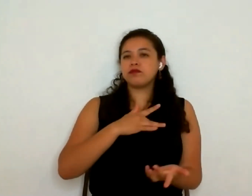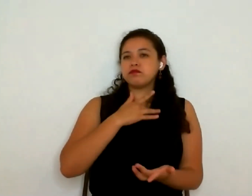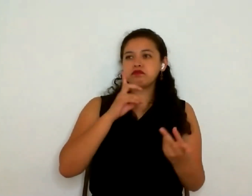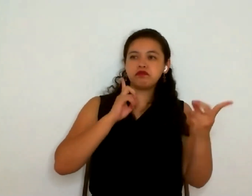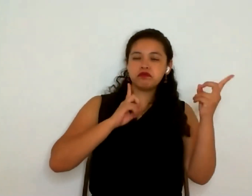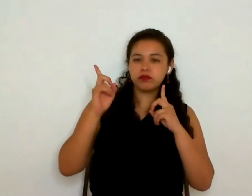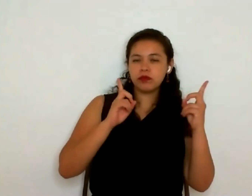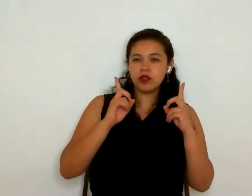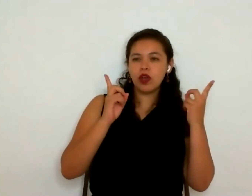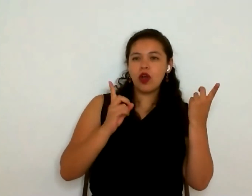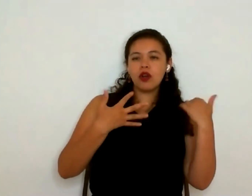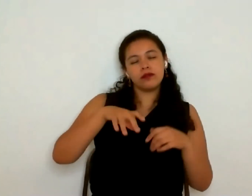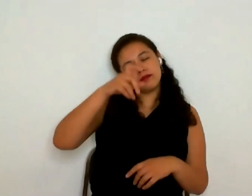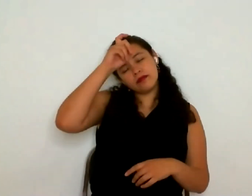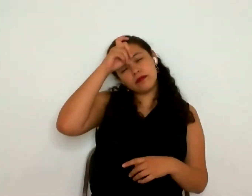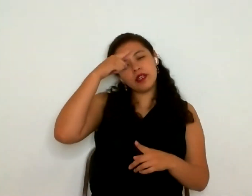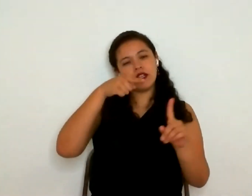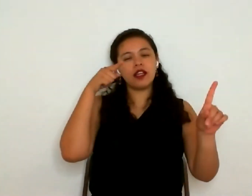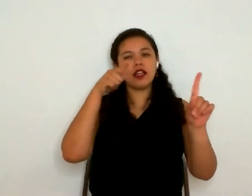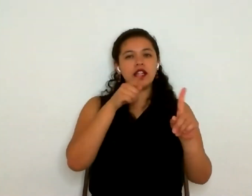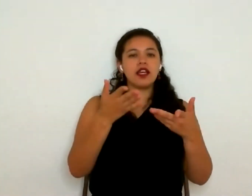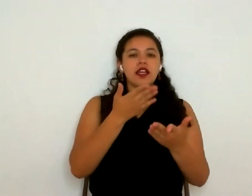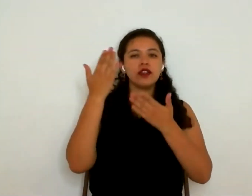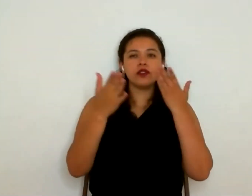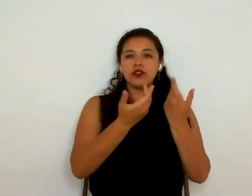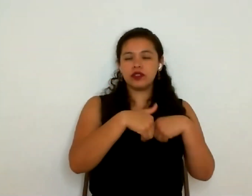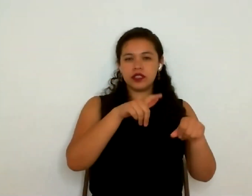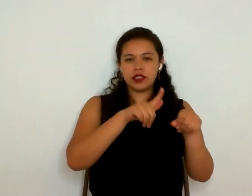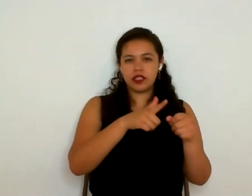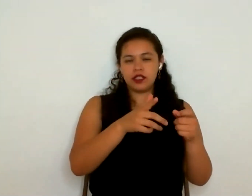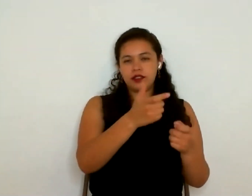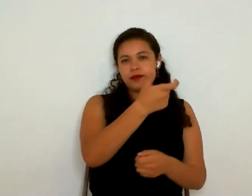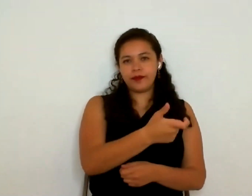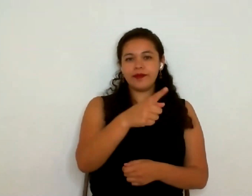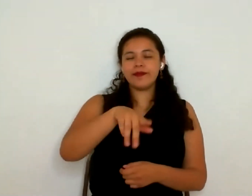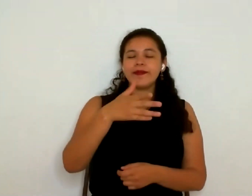o inquietudes con respecto a lo del estudio socioeconómico si son tan amables